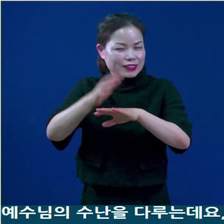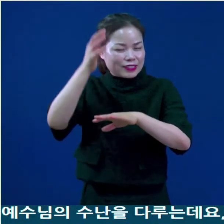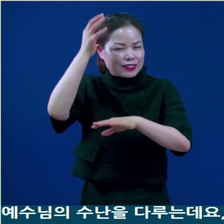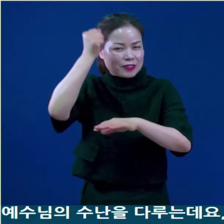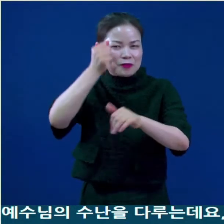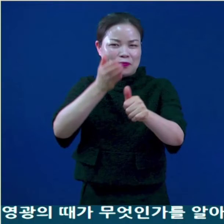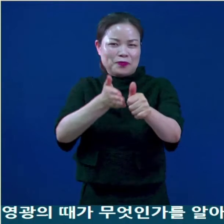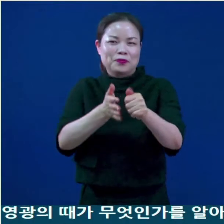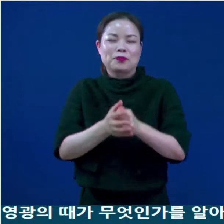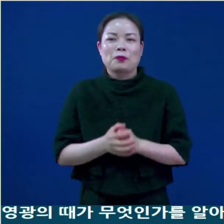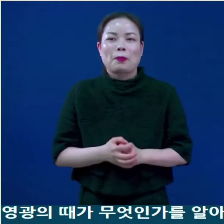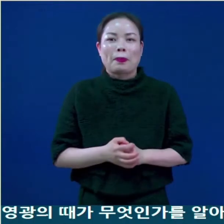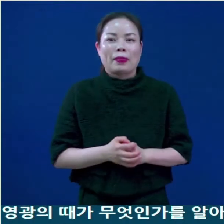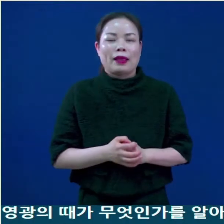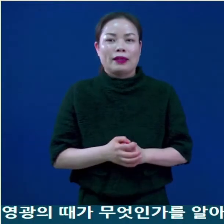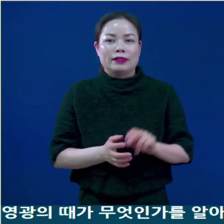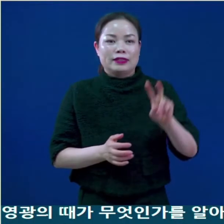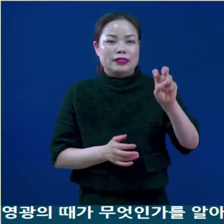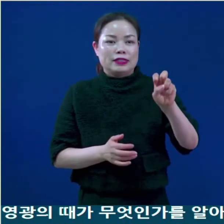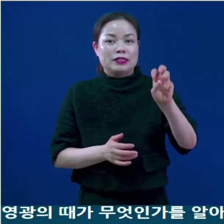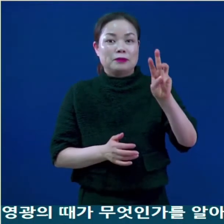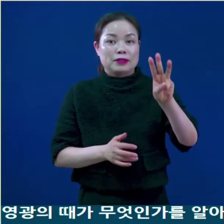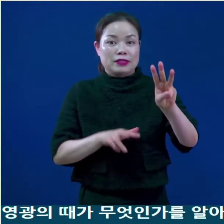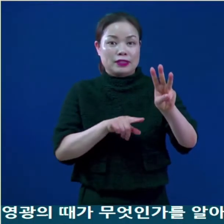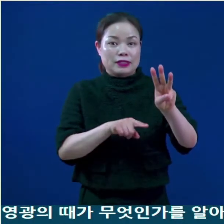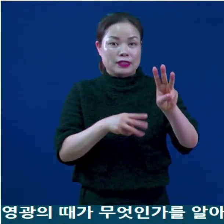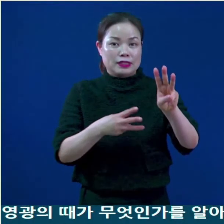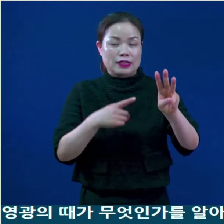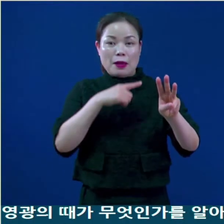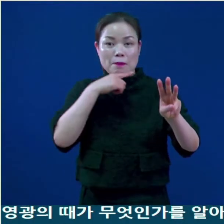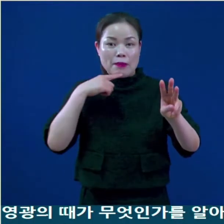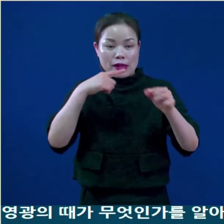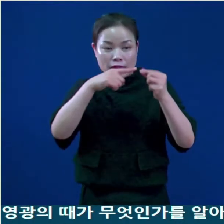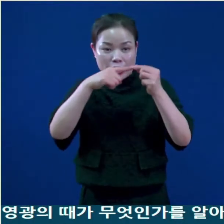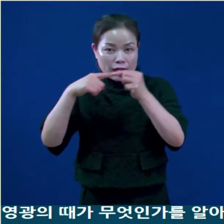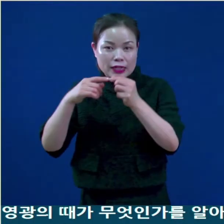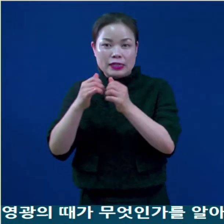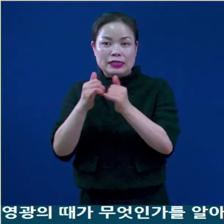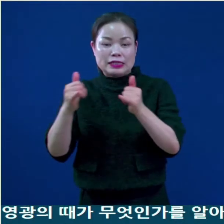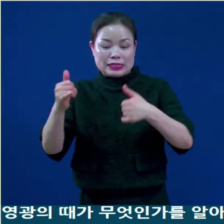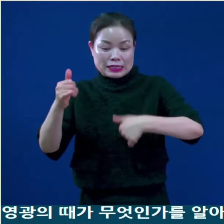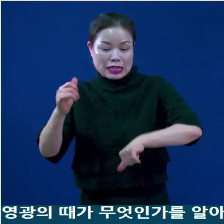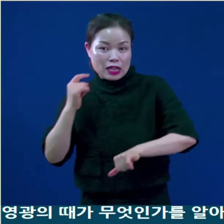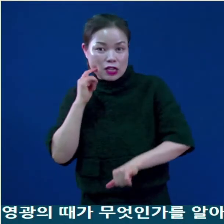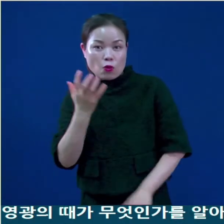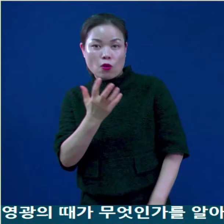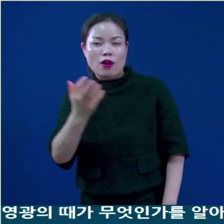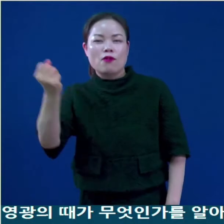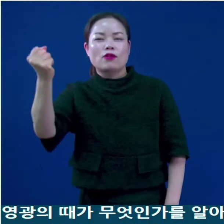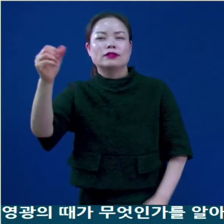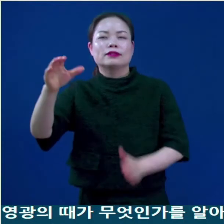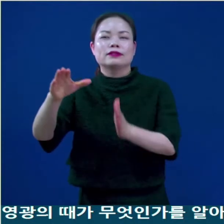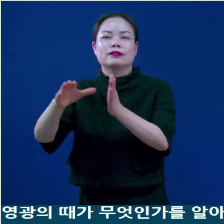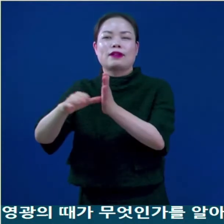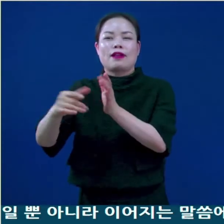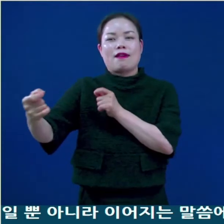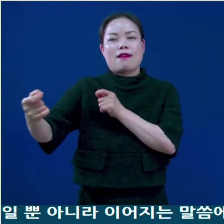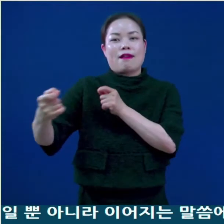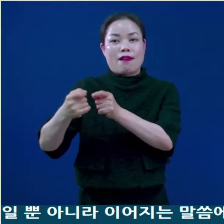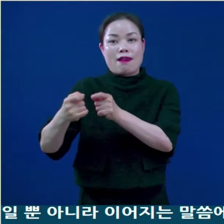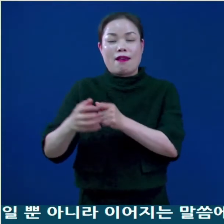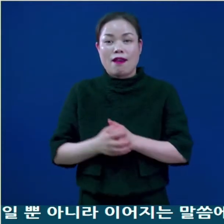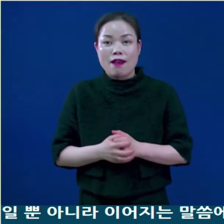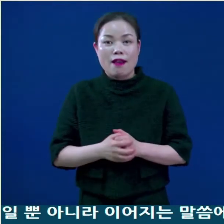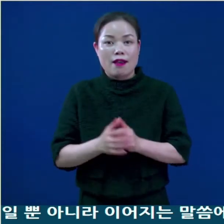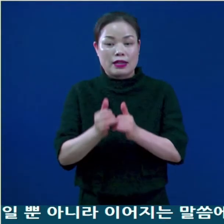가셔야 합니다. 23절을 다시 보시면 빨간 글자 인자가 영광을 얻을 때가 왔도다. 두 부분으로